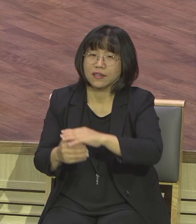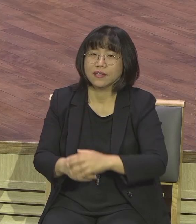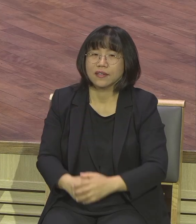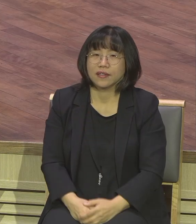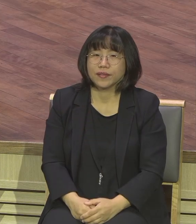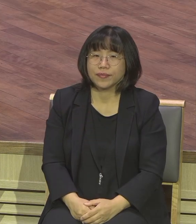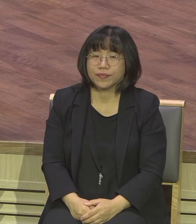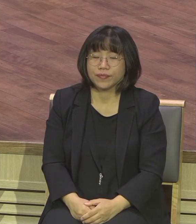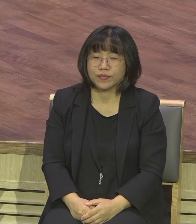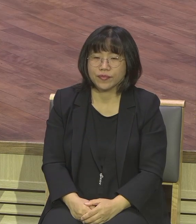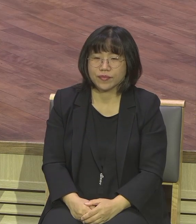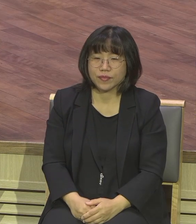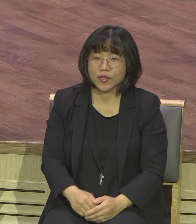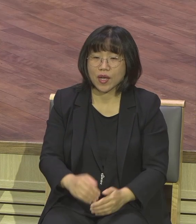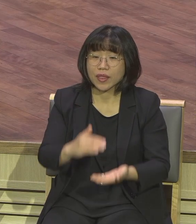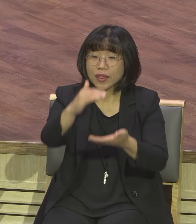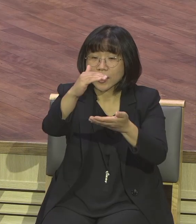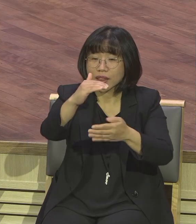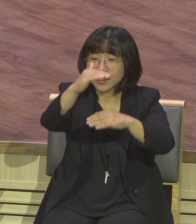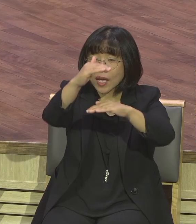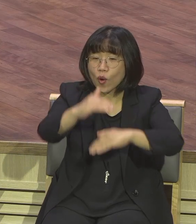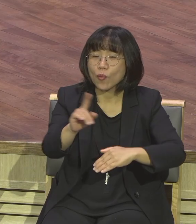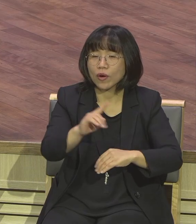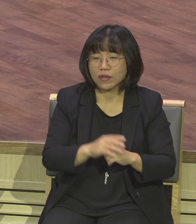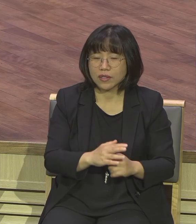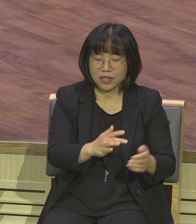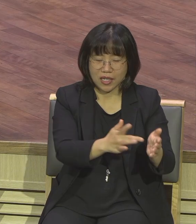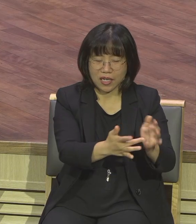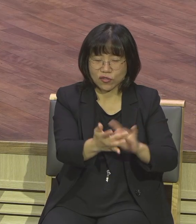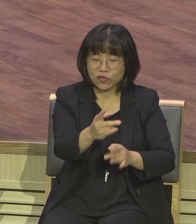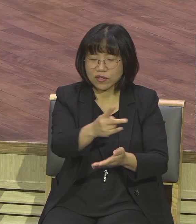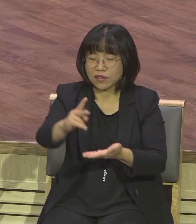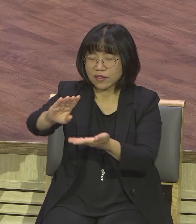뭐가 성취되었다? 예수가 그리스도다.